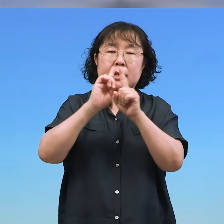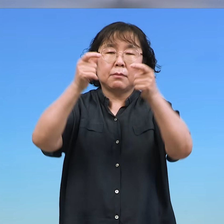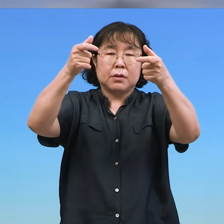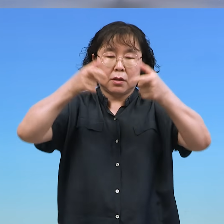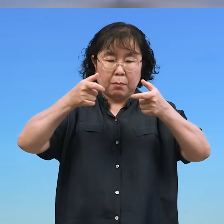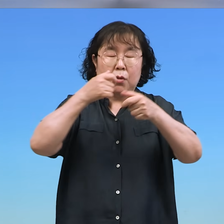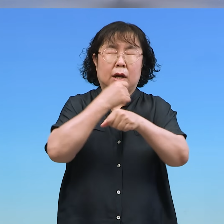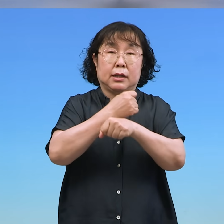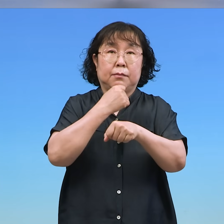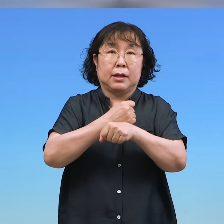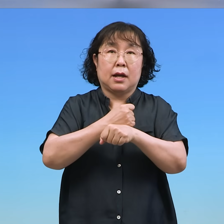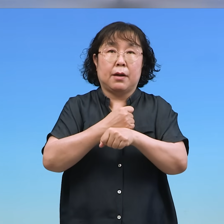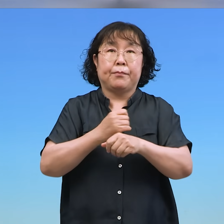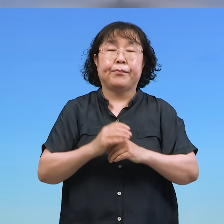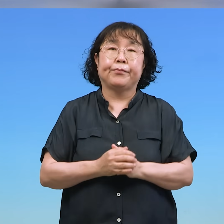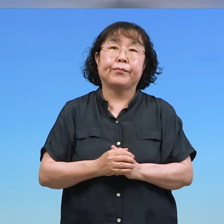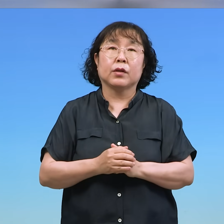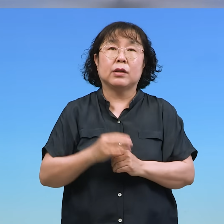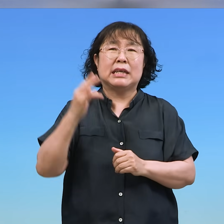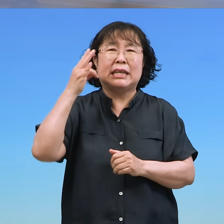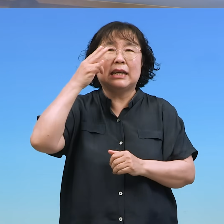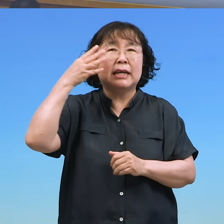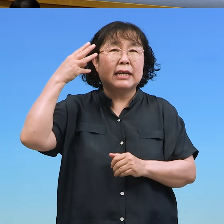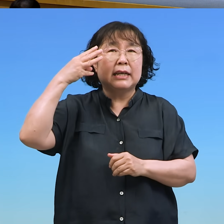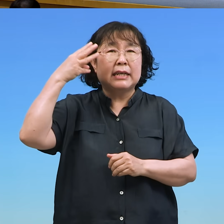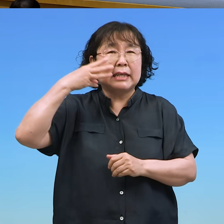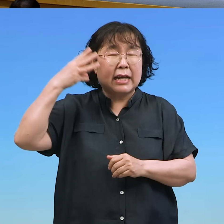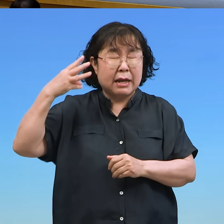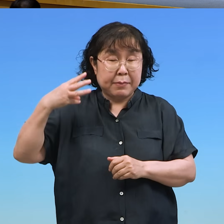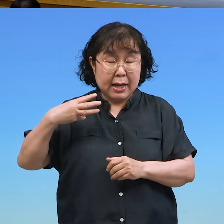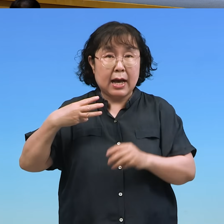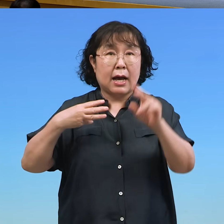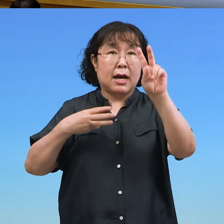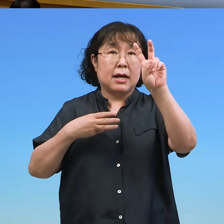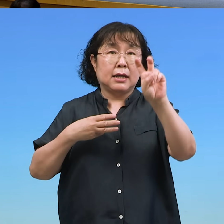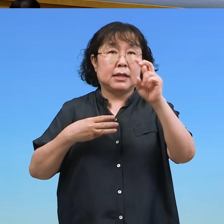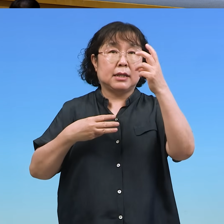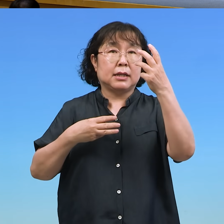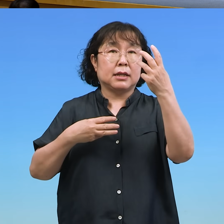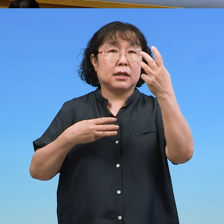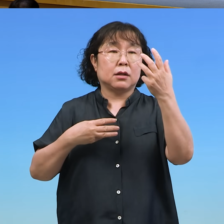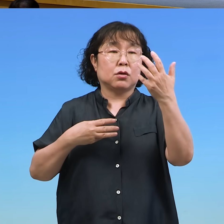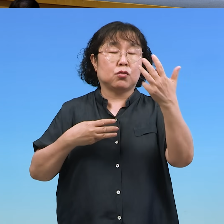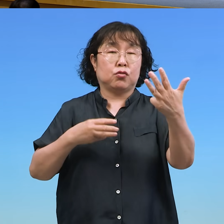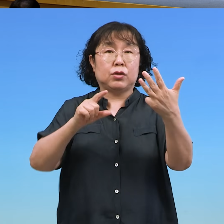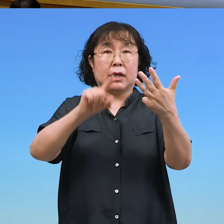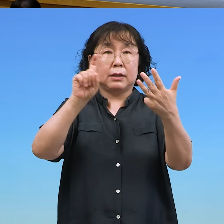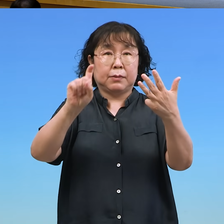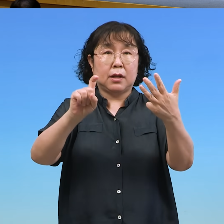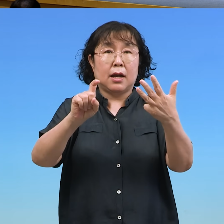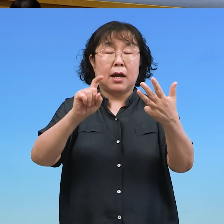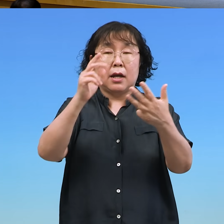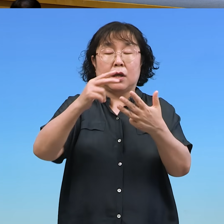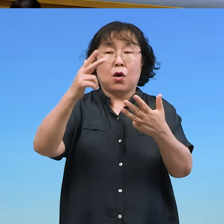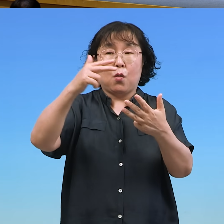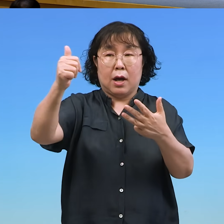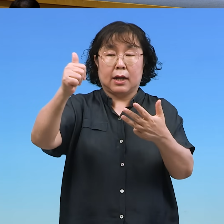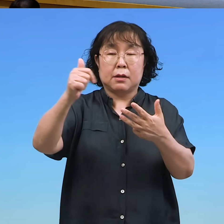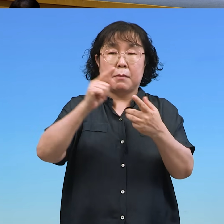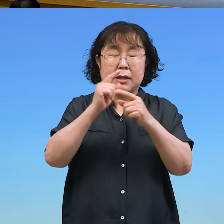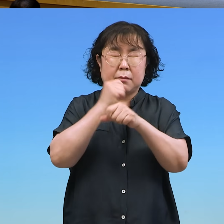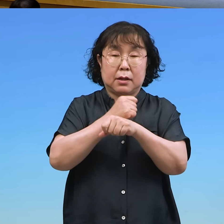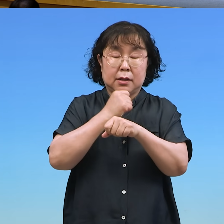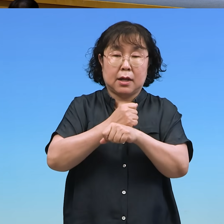선포하십니다. 그게 오늘 본문 예레미야 29장 10절입니다. 여호와께서 이와 같이 말씀하시니라. 바벨론에서